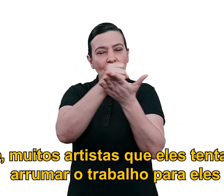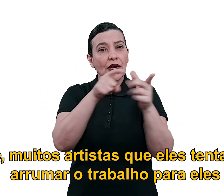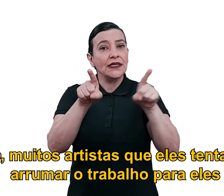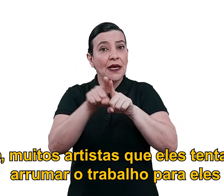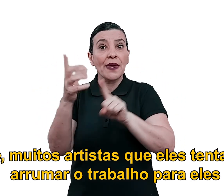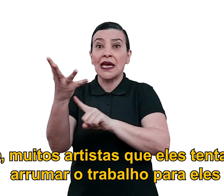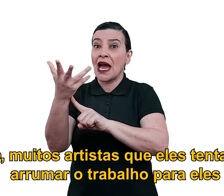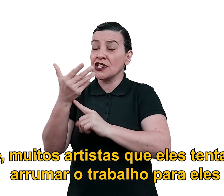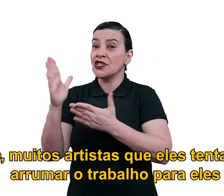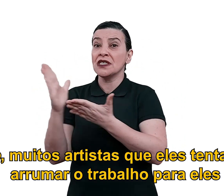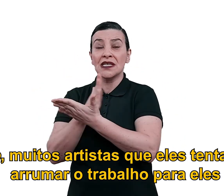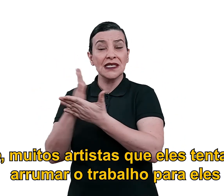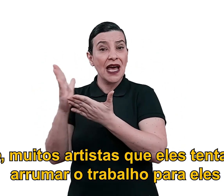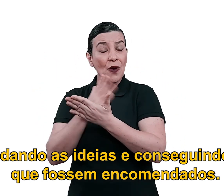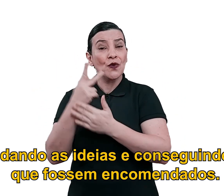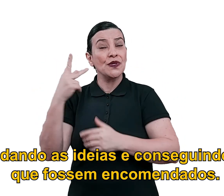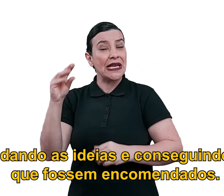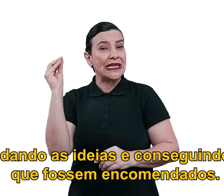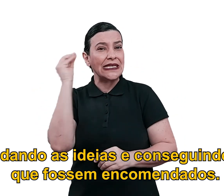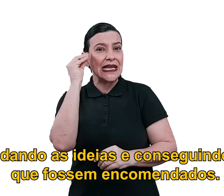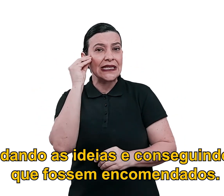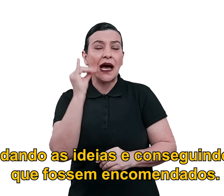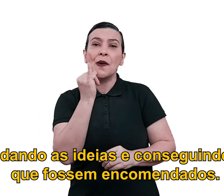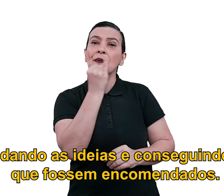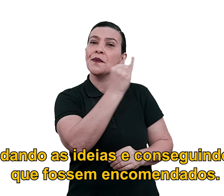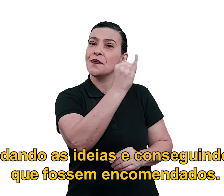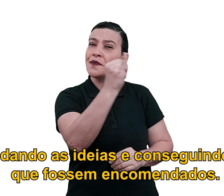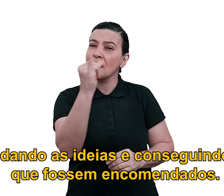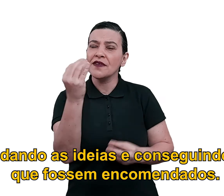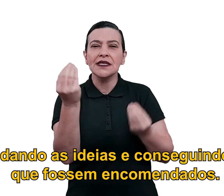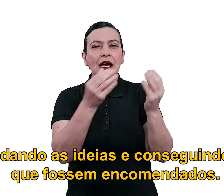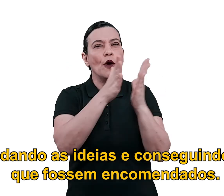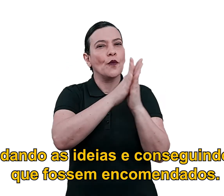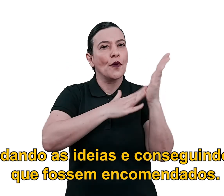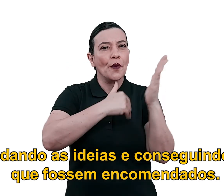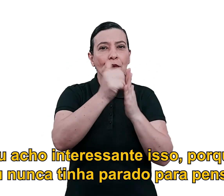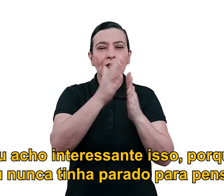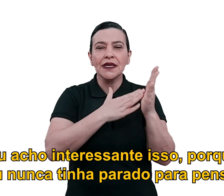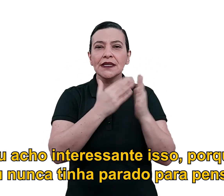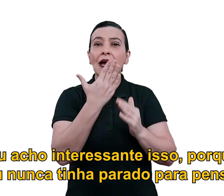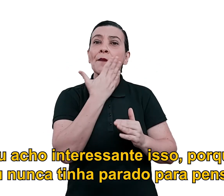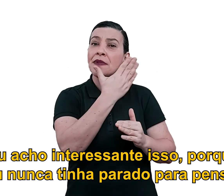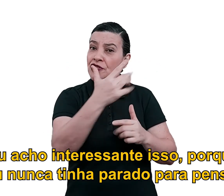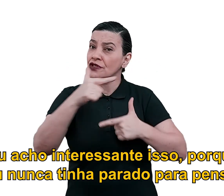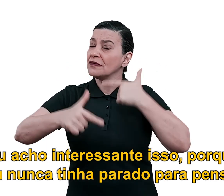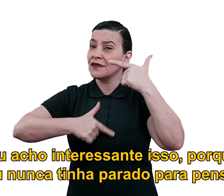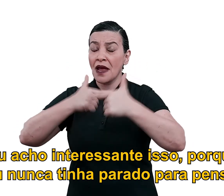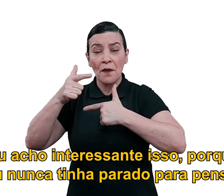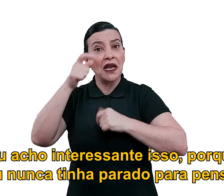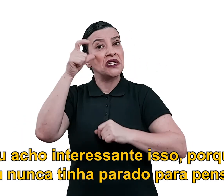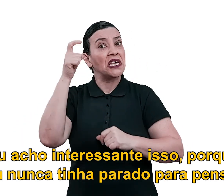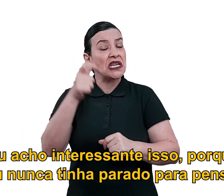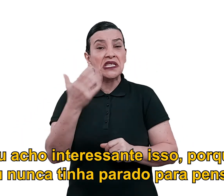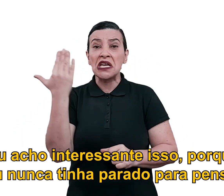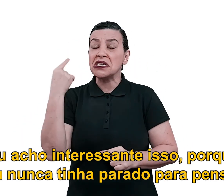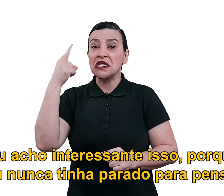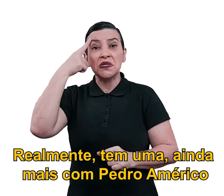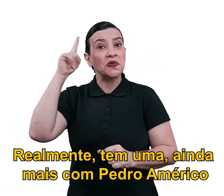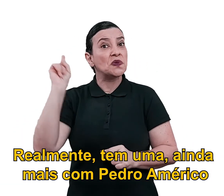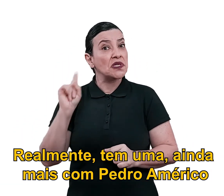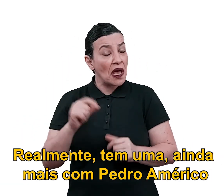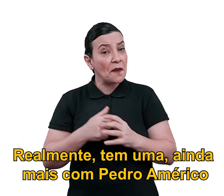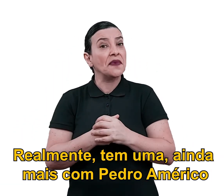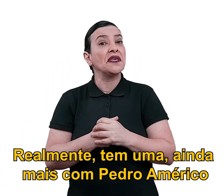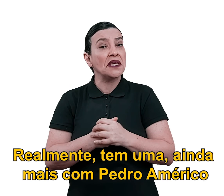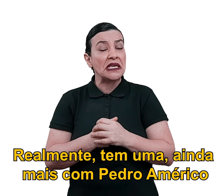tentavam arrumar o trabalho para eles, dando as ideias e conseguindo que fosse encomendado. Eu acho interessante isso, porque eu nunca tinha parado para pensar.